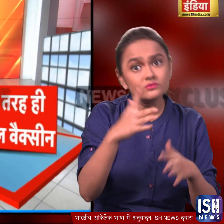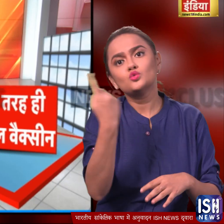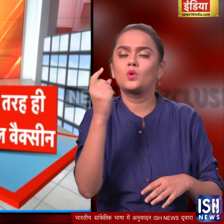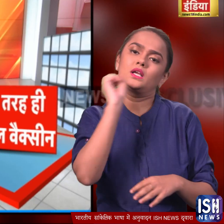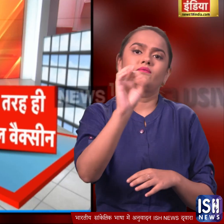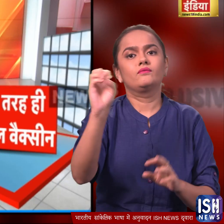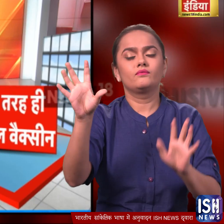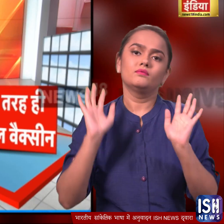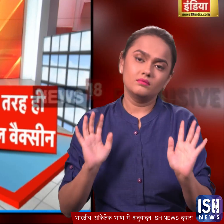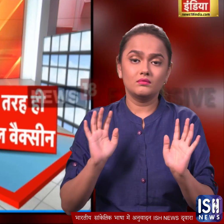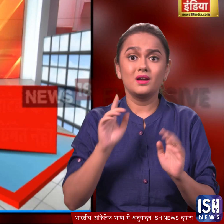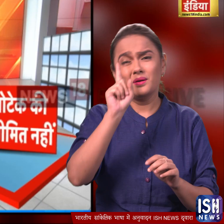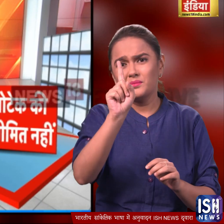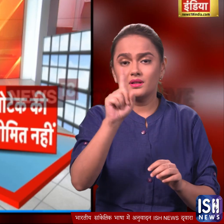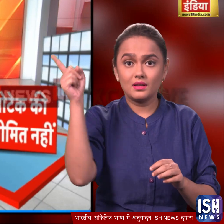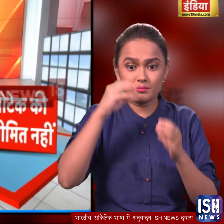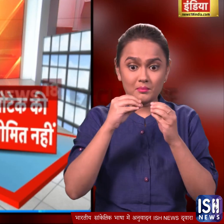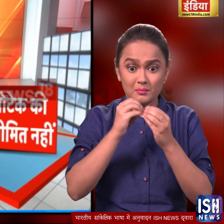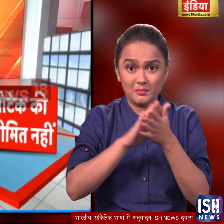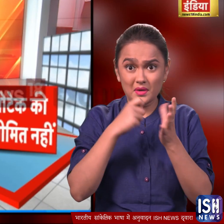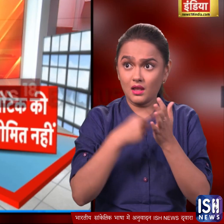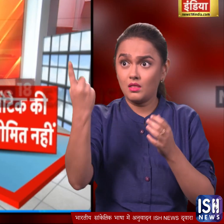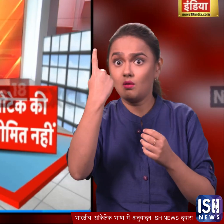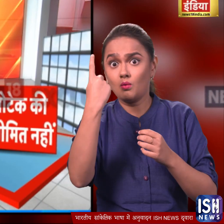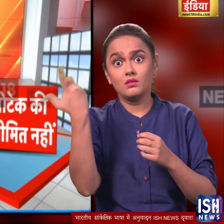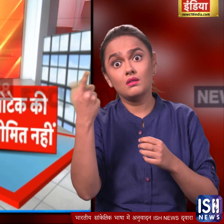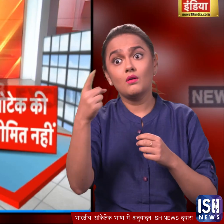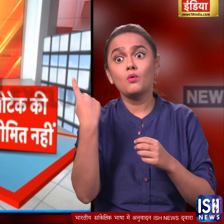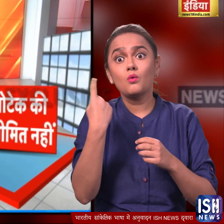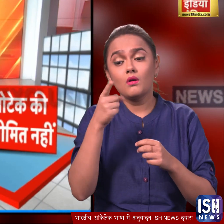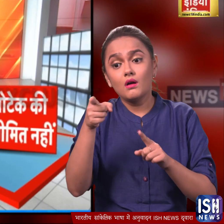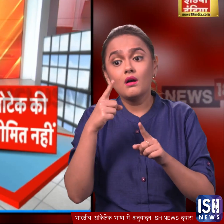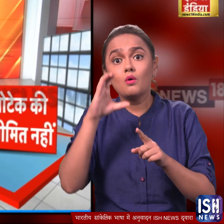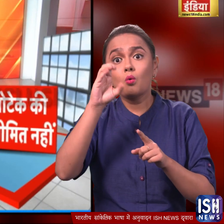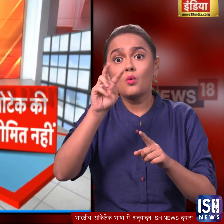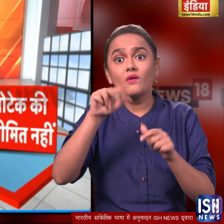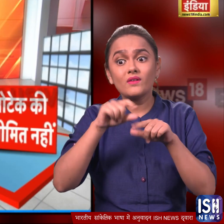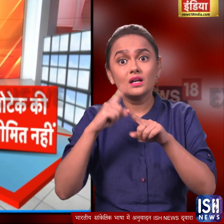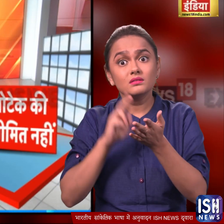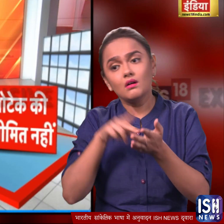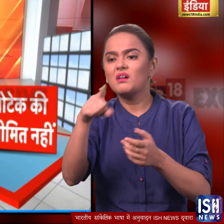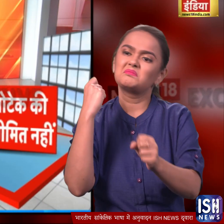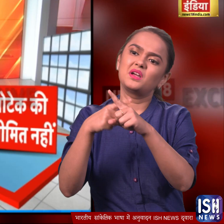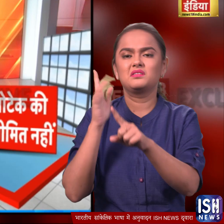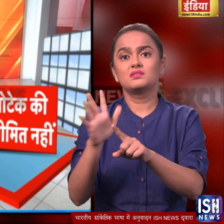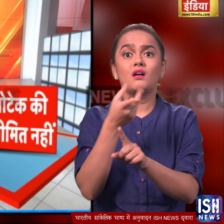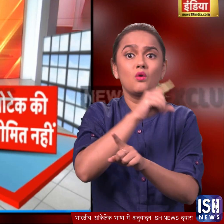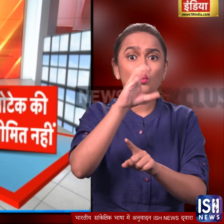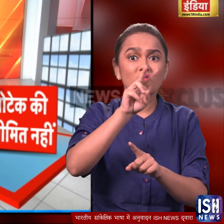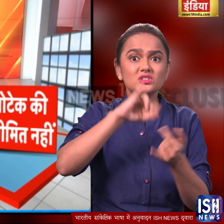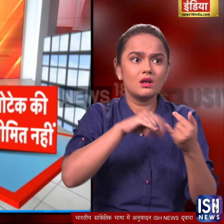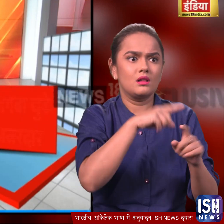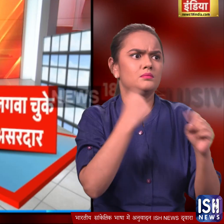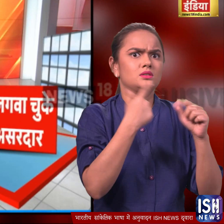डोज लग चुकी हो। ऐसा भी नहीं है कि यह वैक्सीन भारत बायोटेक बना रही है तो केवल उन्हीं लोगों को लगाई जाएगी जिन्हें कोवैक्सीन की दोनों डोज लगी,